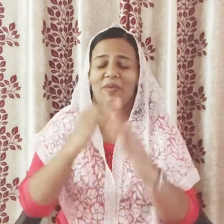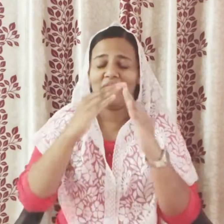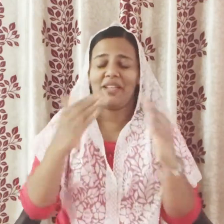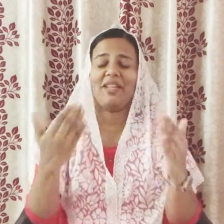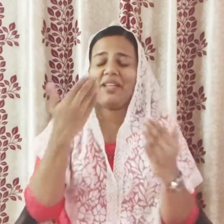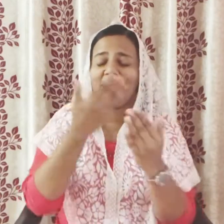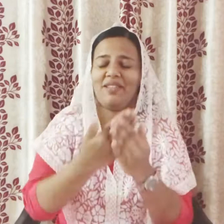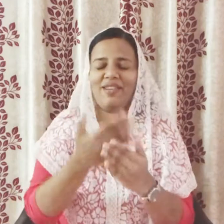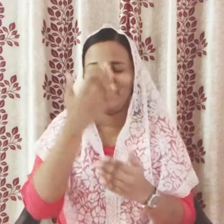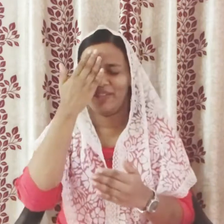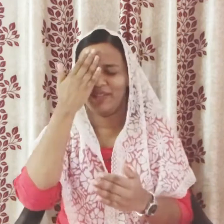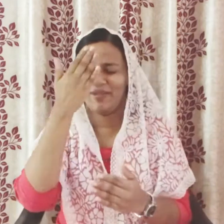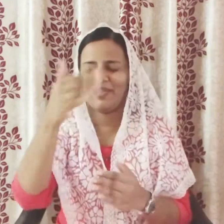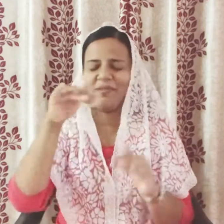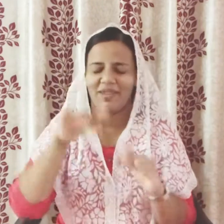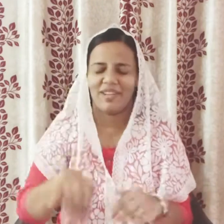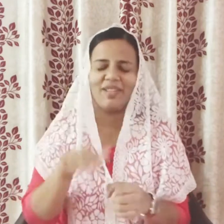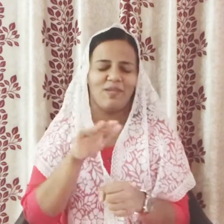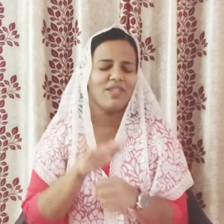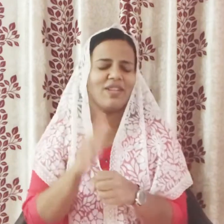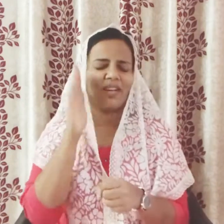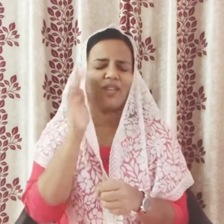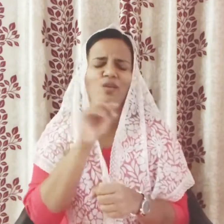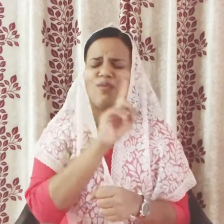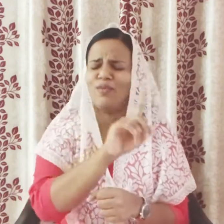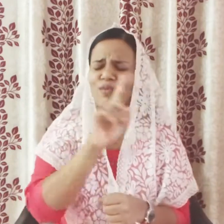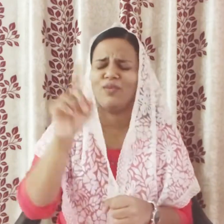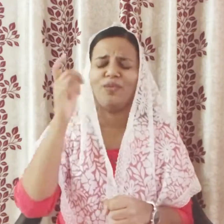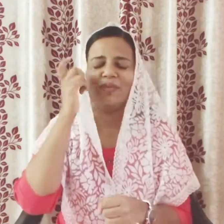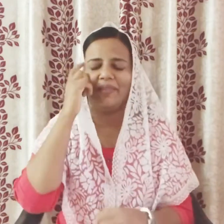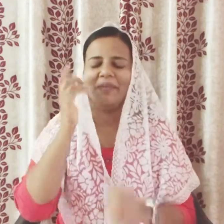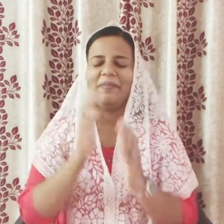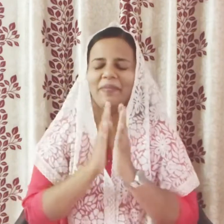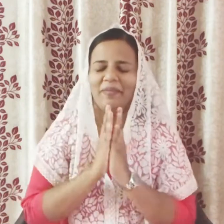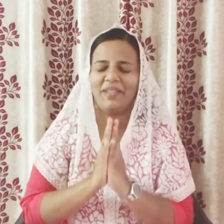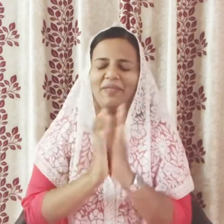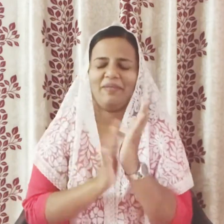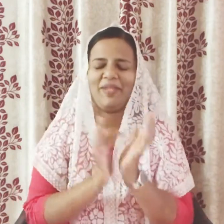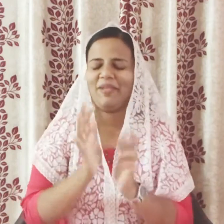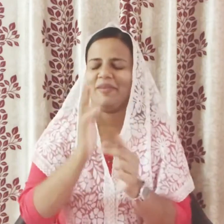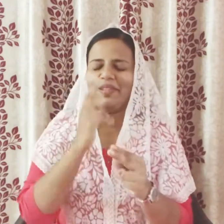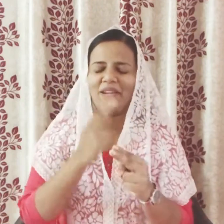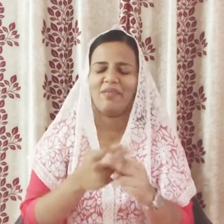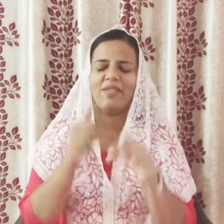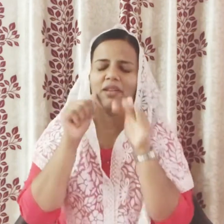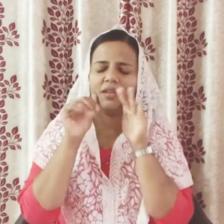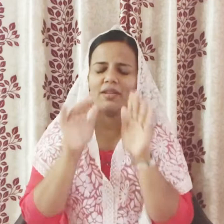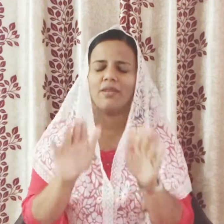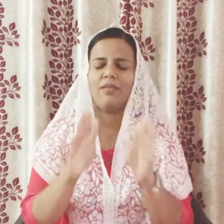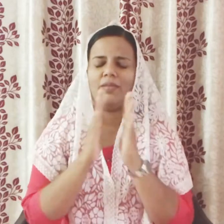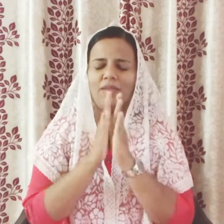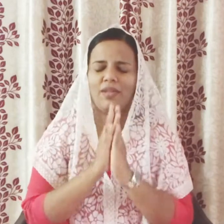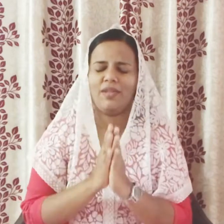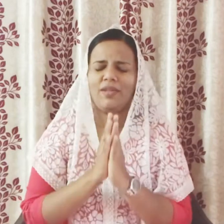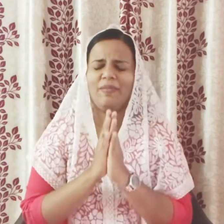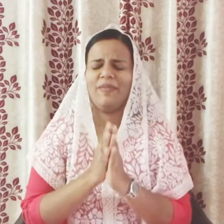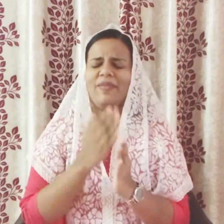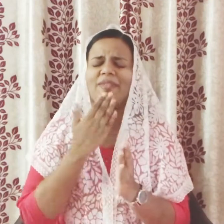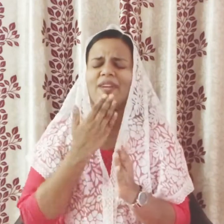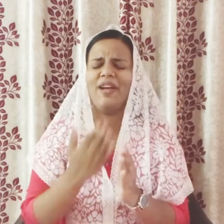ഞങ്ങളെ ഇരുത്തിയിരിക്കുന്നതിനായി സ്തോത്രം. അപ്പോൾ ഇന്ന് ഈ ശബ്ദം കേൾക്കുന്ന ഓരോ മക്കൾക്കു വേണ്ടി പ്രാർത്ഥിക്കുക. യേശു ക്രിസ്തുവിൻ്റെ നാമത്തിൽ ഇവരെ അനുഗ്രഹിച്ചു പ്രാർത്ഥിക്കുന്നു. ഓ